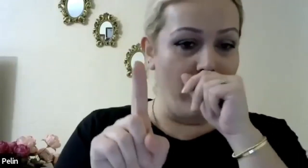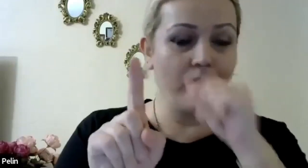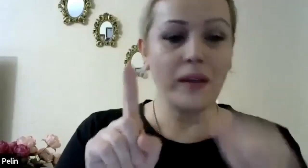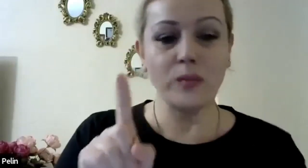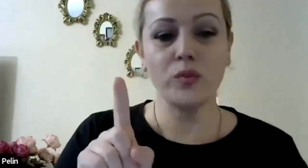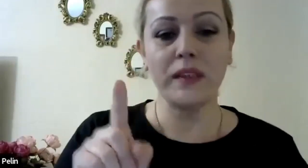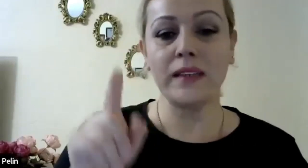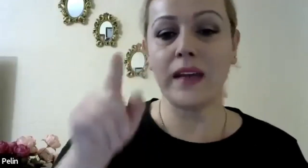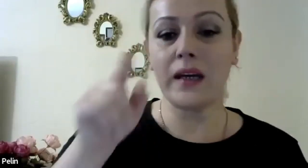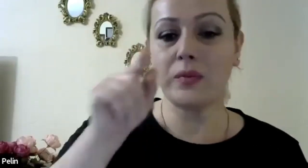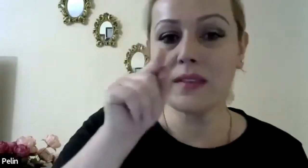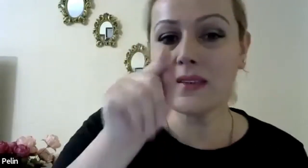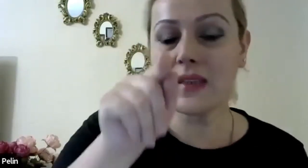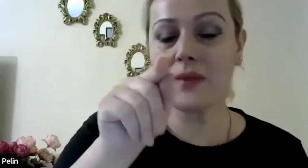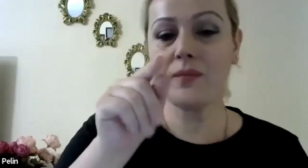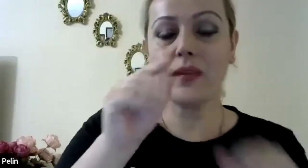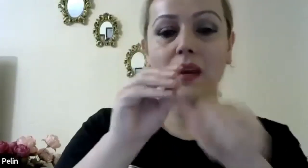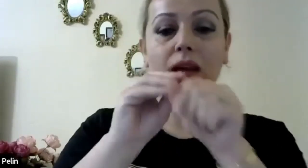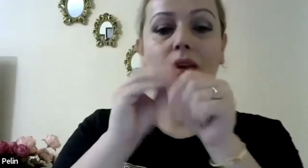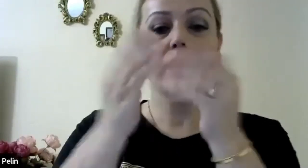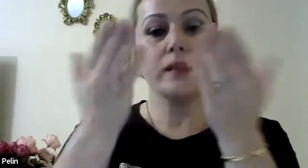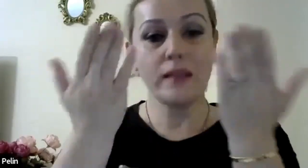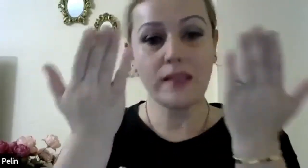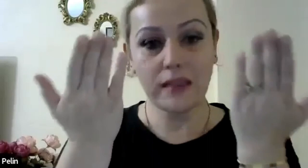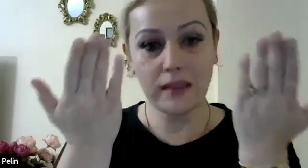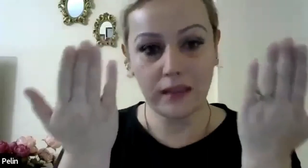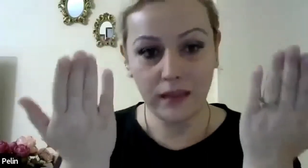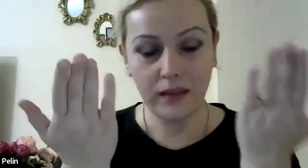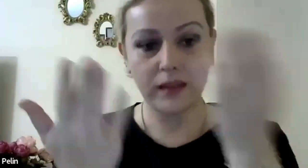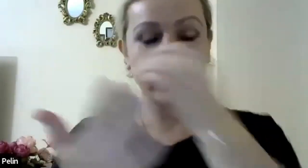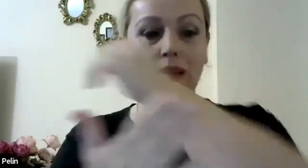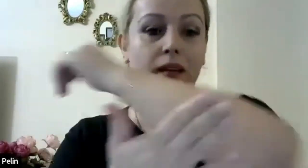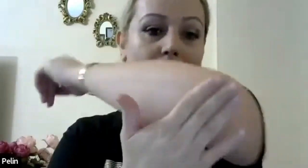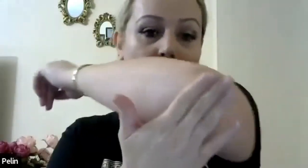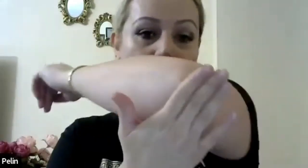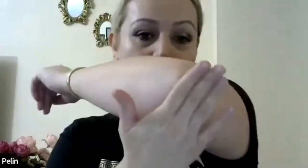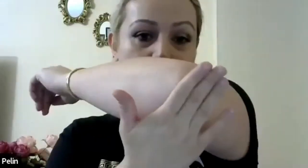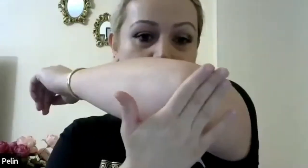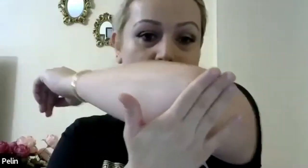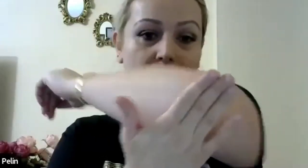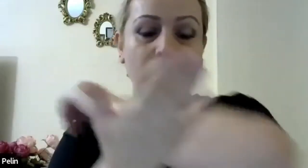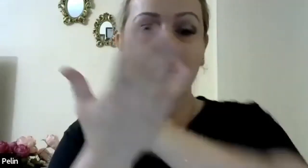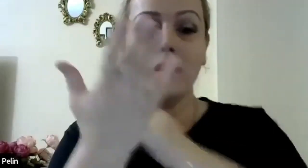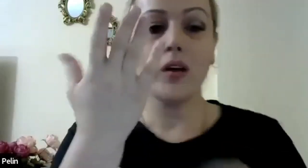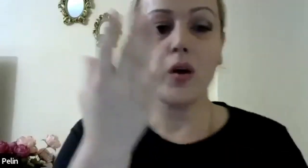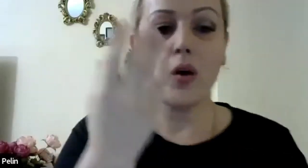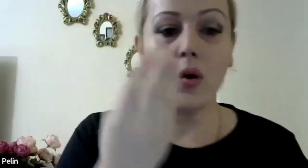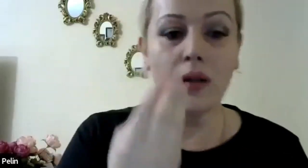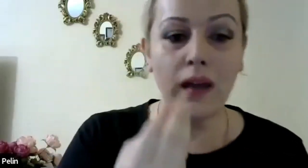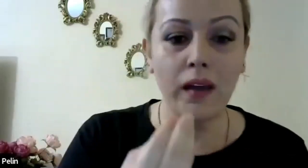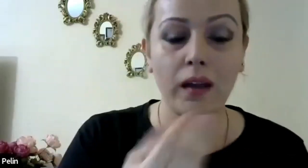Hadi bunu bir kere daha yapalım. Size nasıl yardımcı olabilirim?